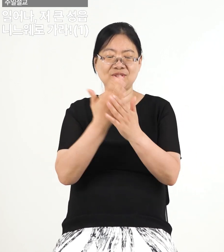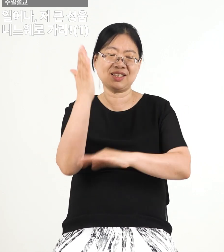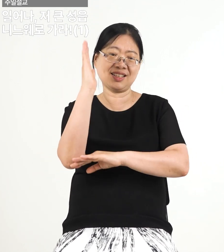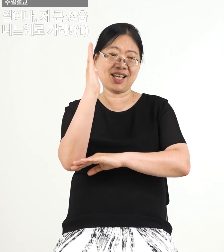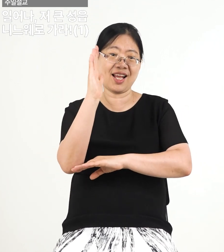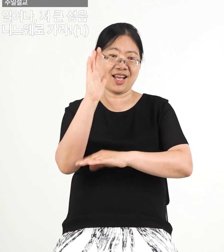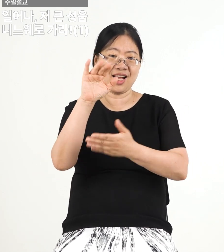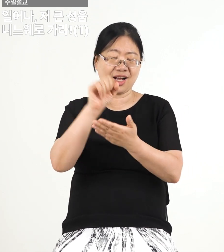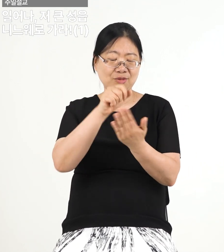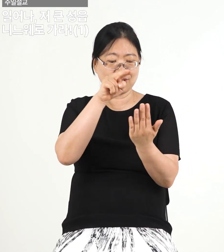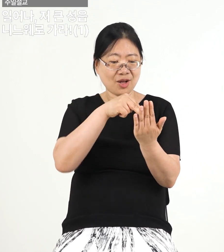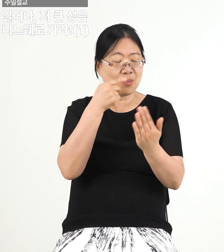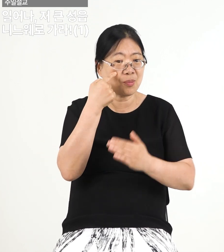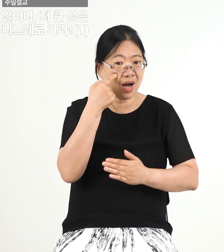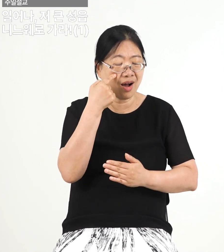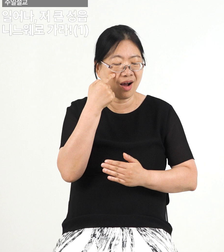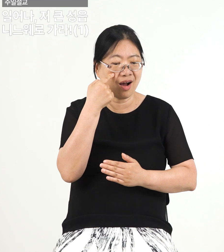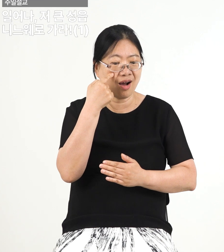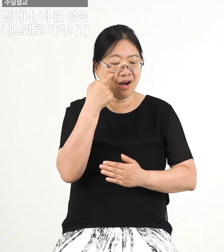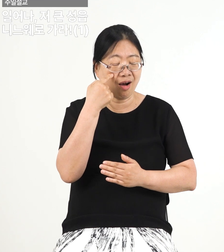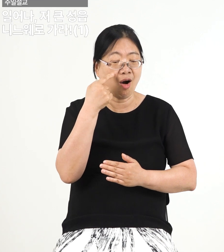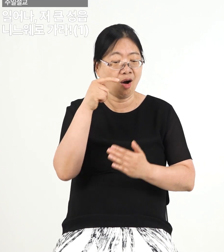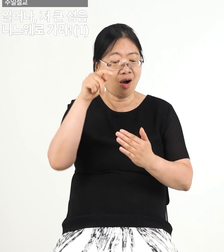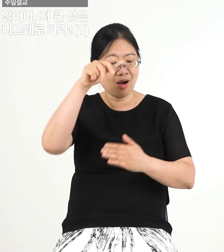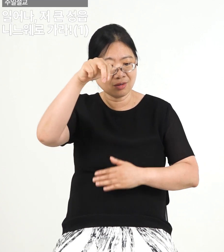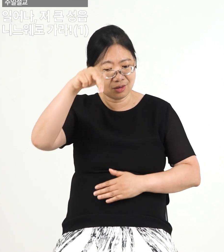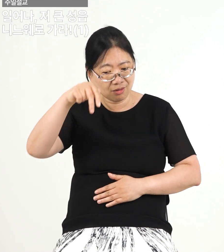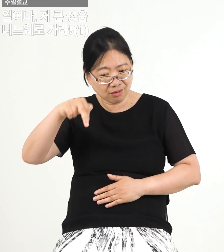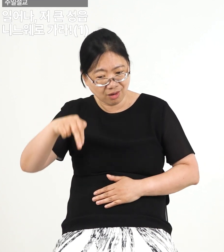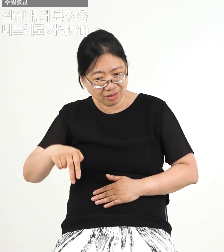가지고 읽고 보니까 그게 눈에 들어와요.